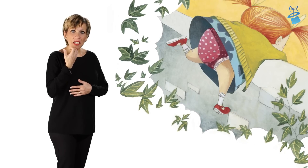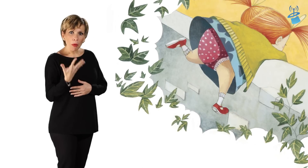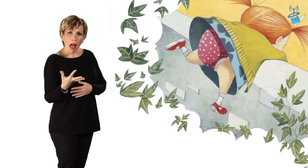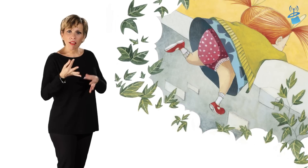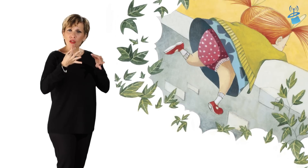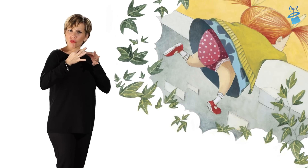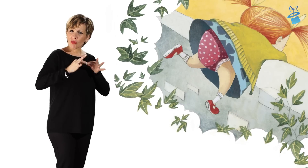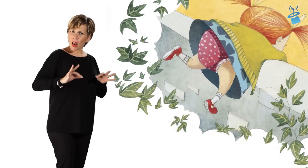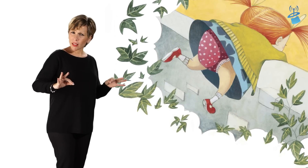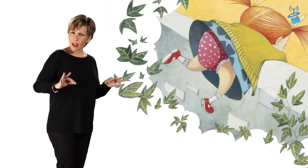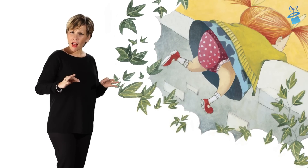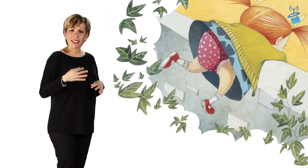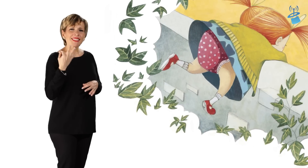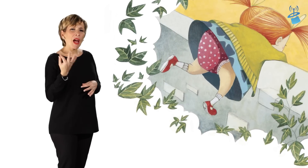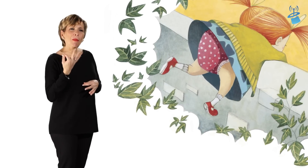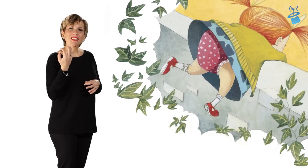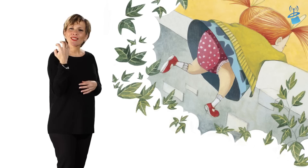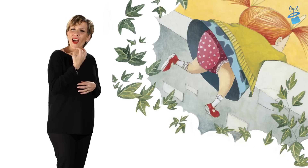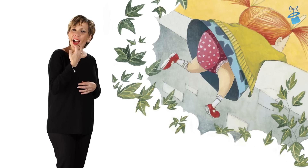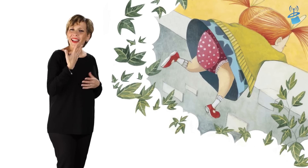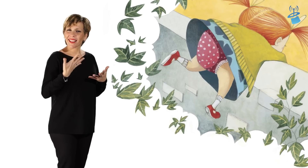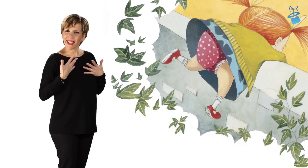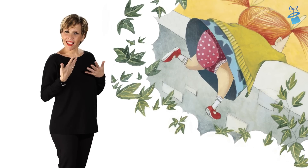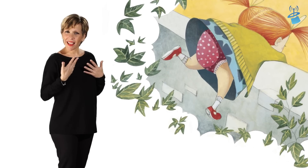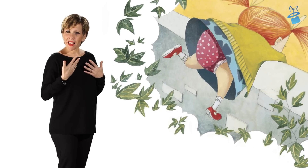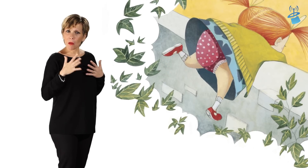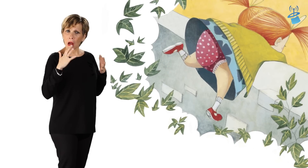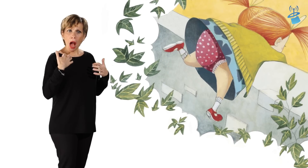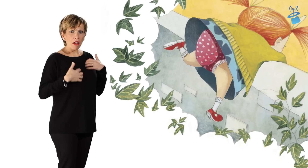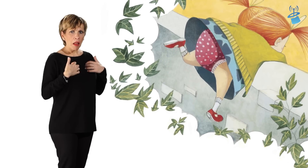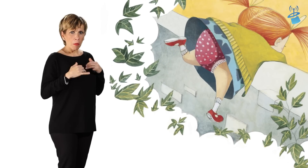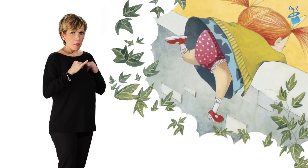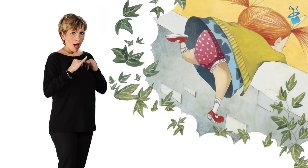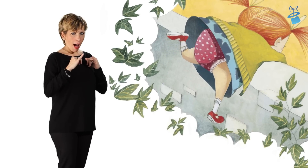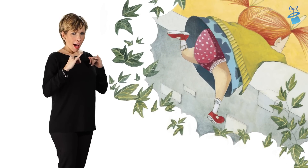una maestra simpatica e gentile che sorride sempre e non si arrabbia mai.